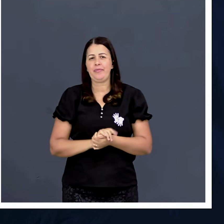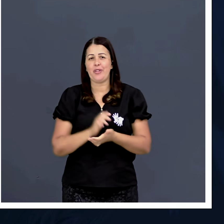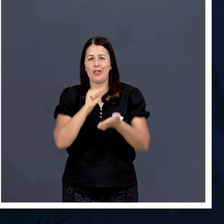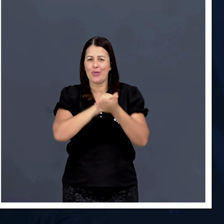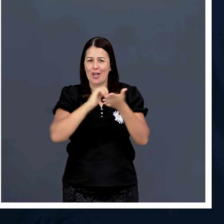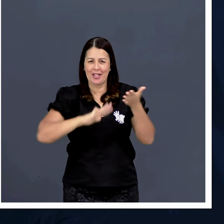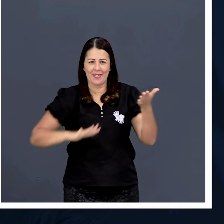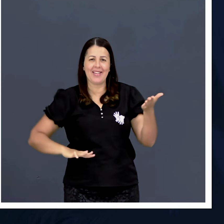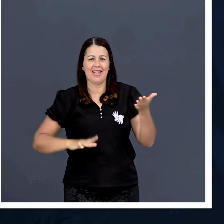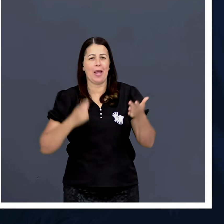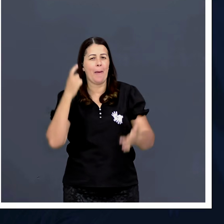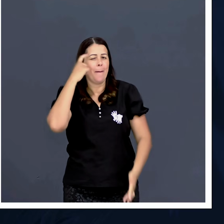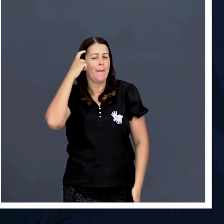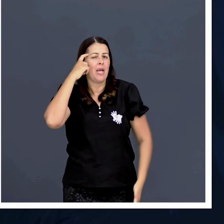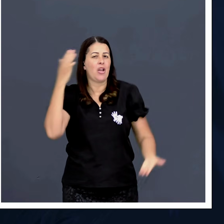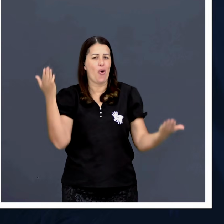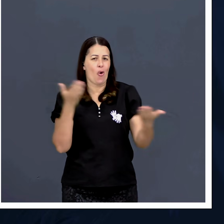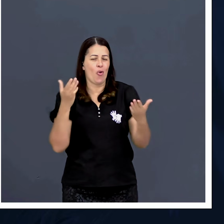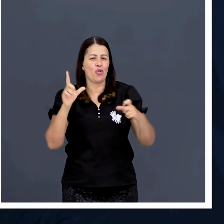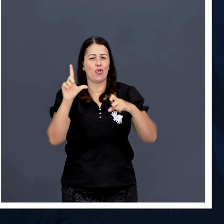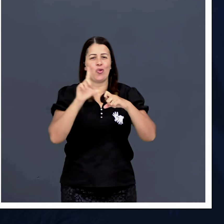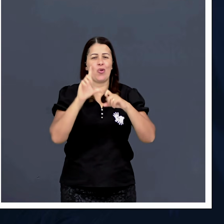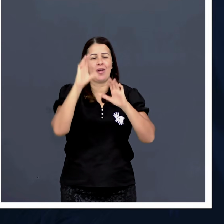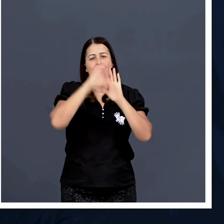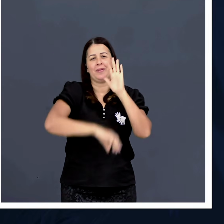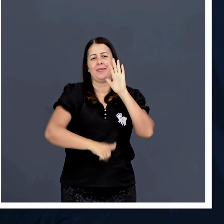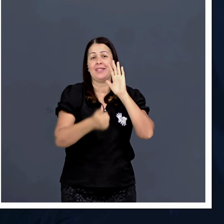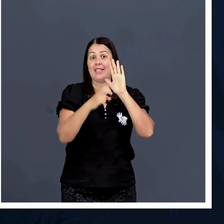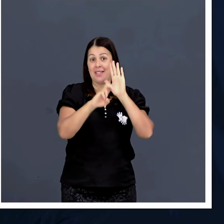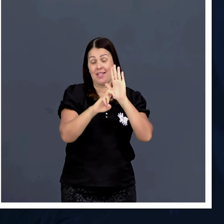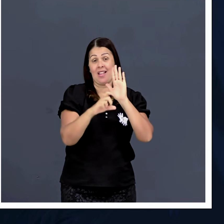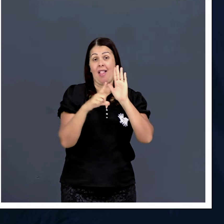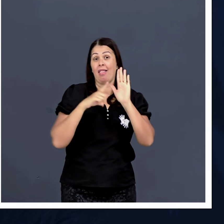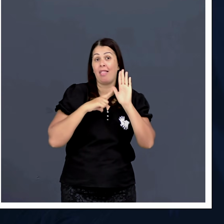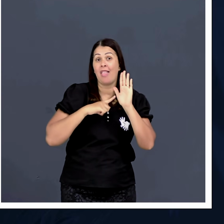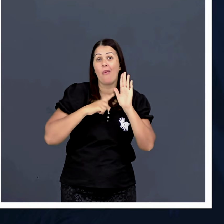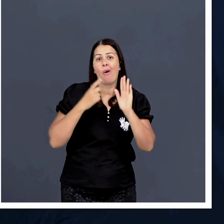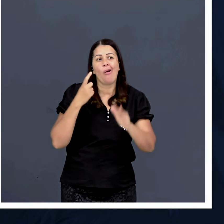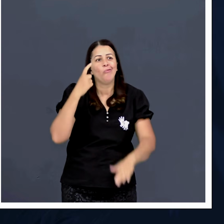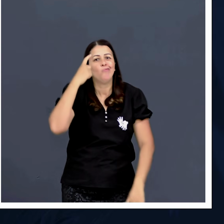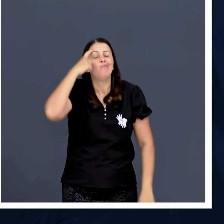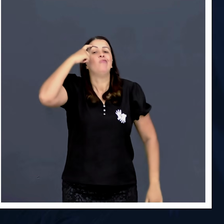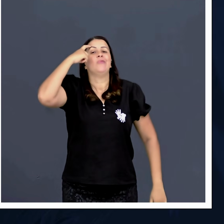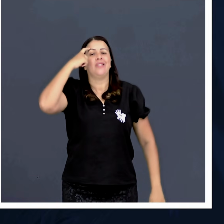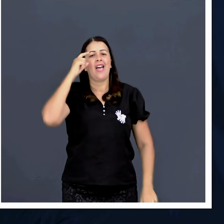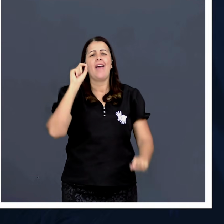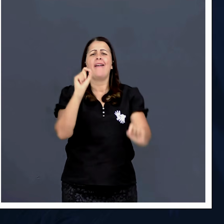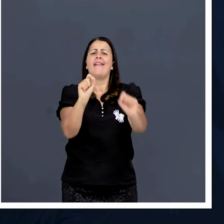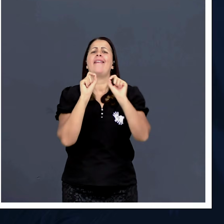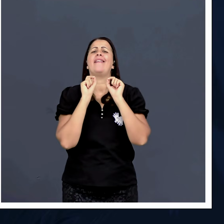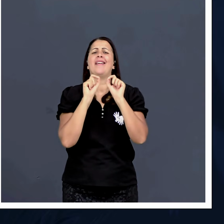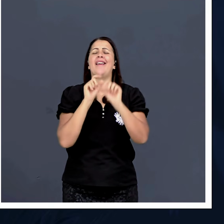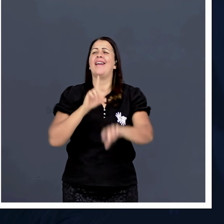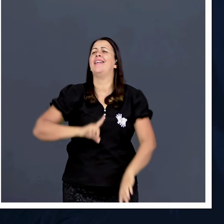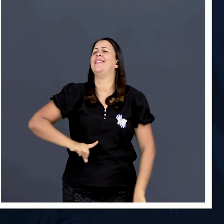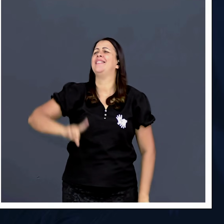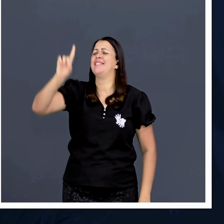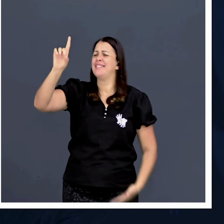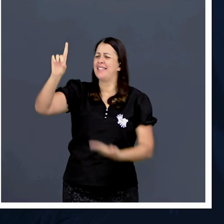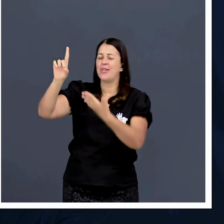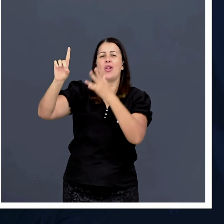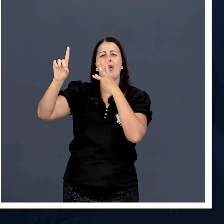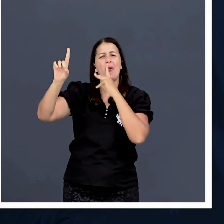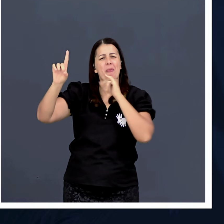atividade para casa. Medite hoje em Lucas 15. Ali a gente tem uma noção de quem é o nosso Deus. Ele é